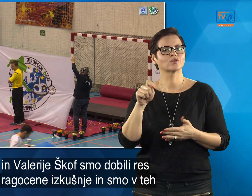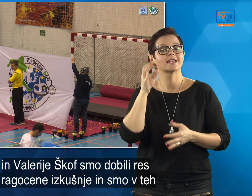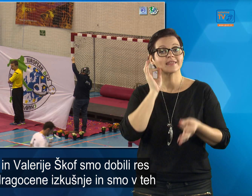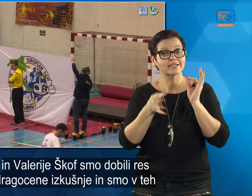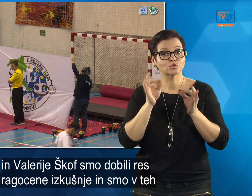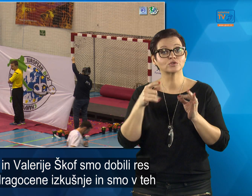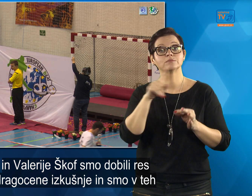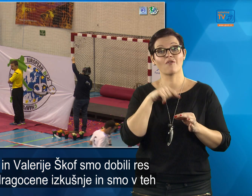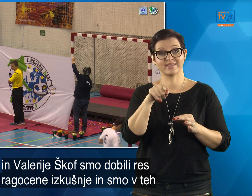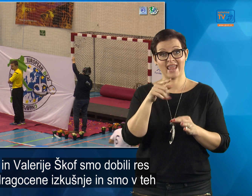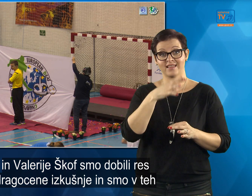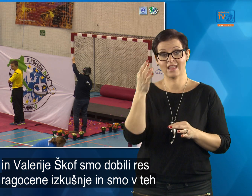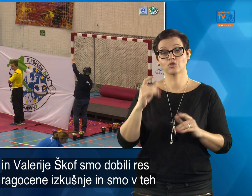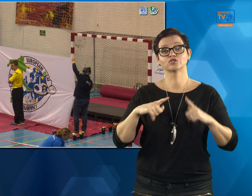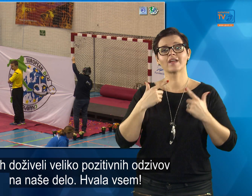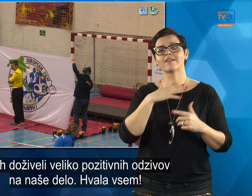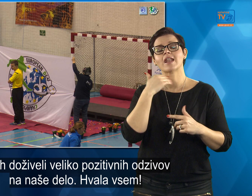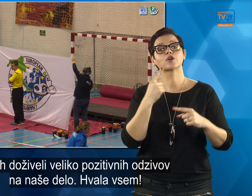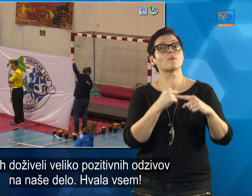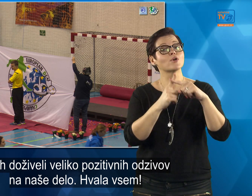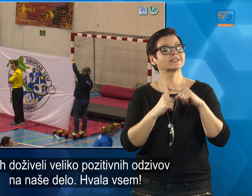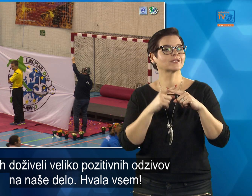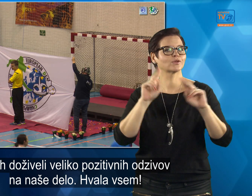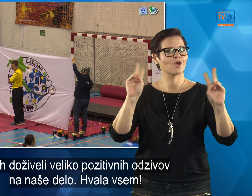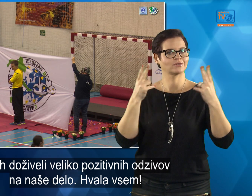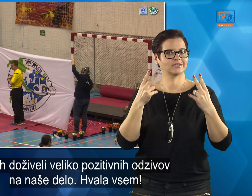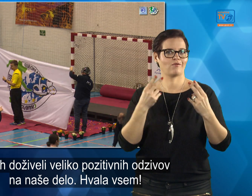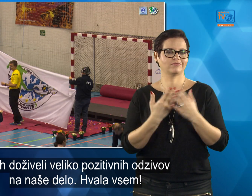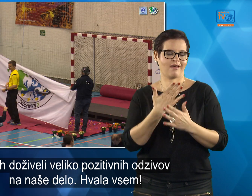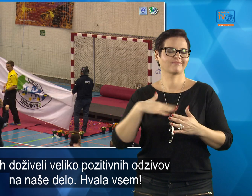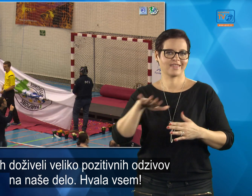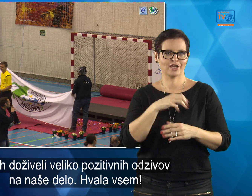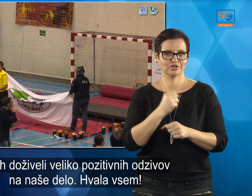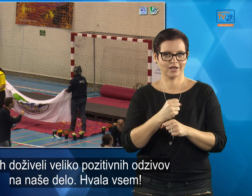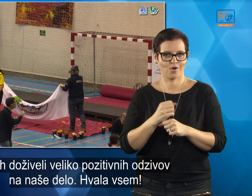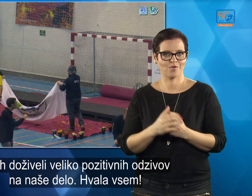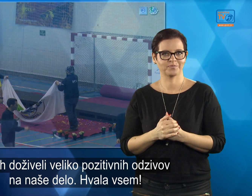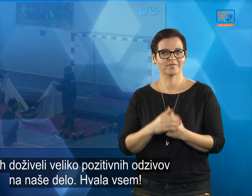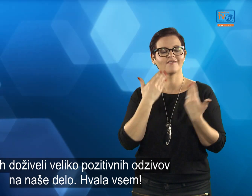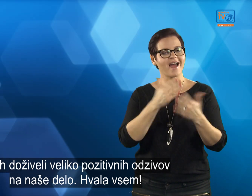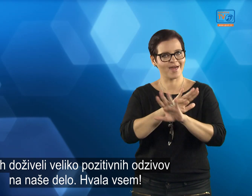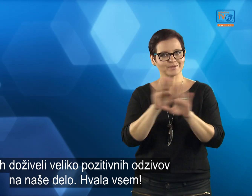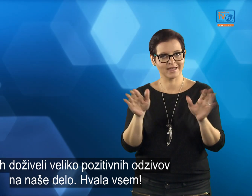in smo v teh dneh doživeli veliko pozitivnih odzivov na naše delo. Hvala vsem.